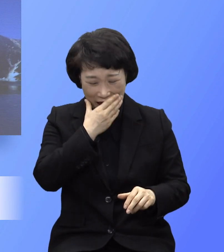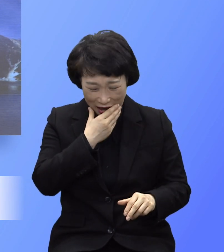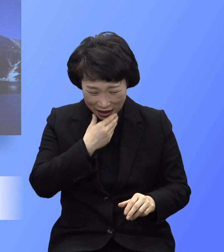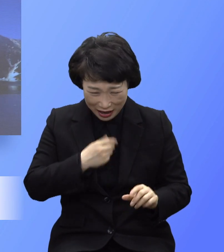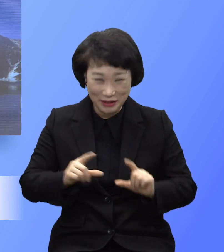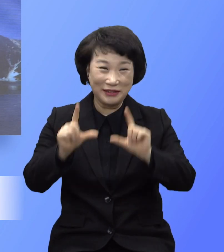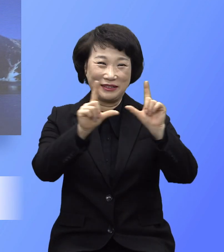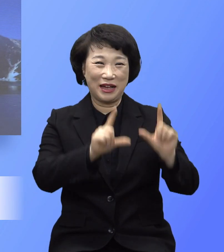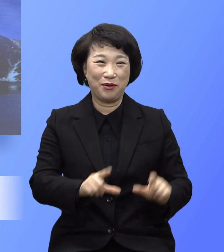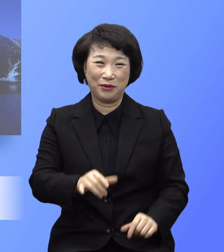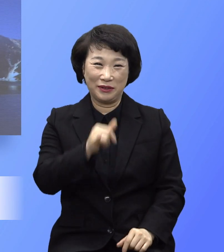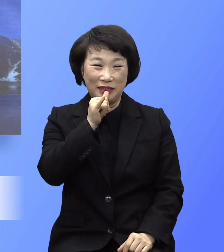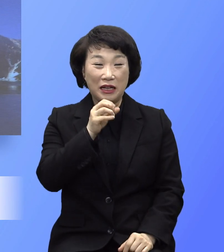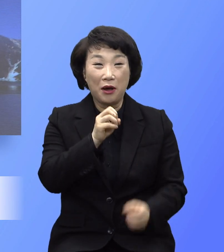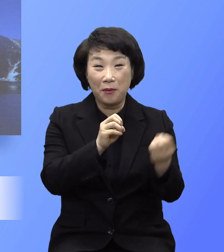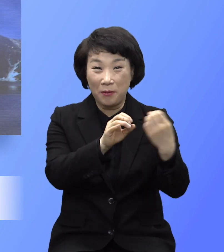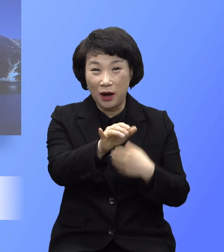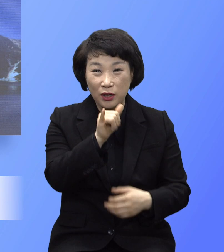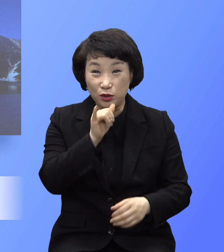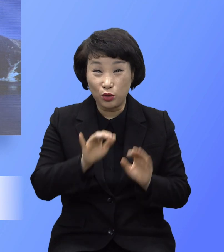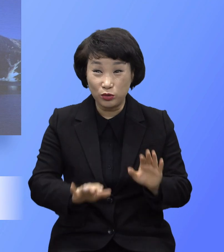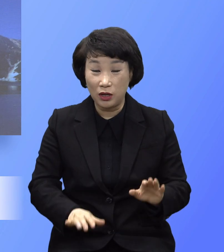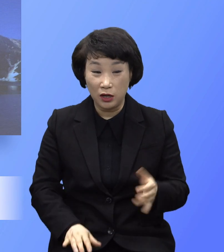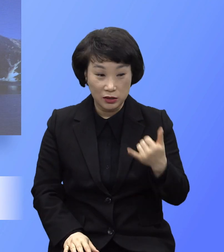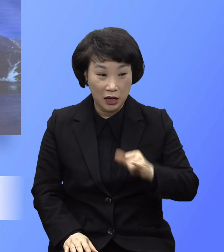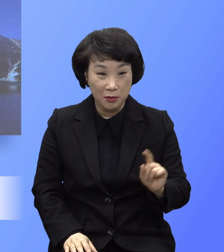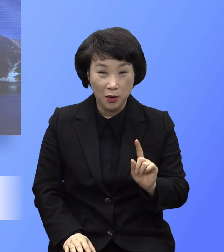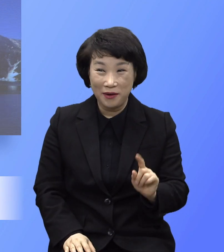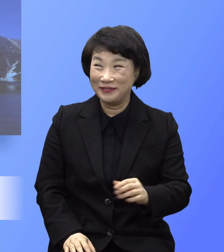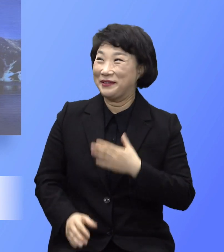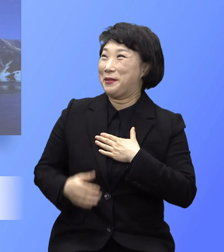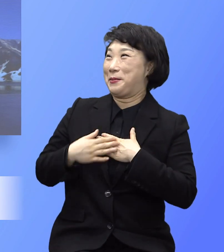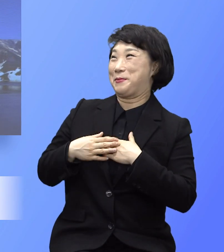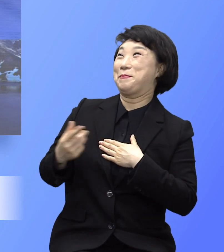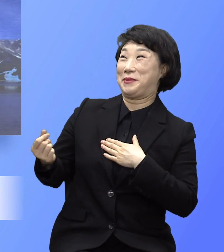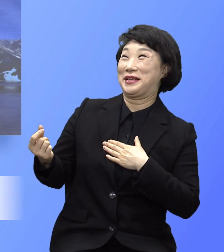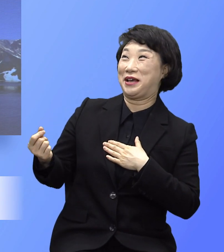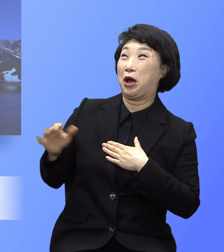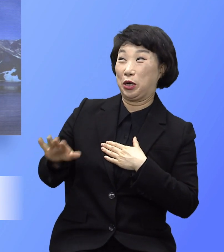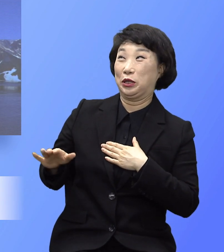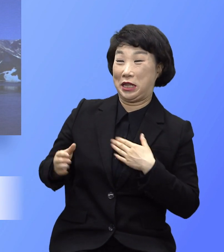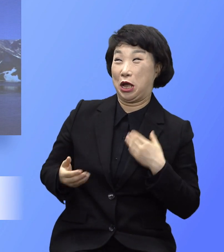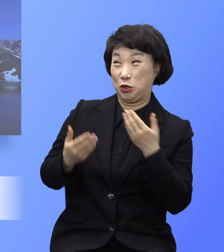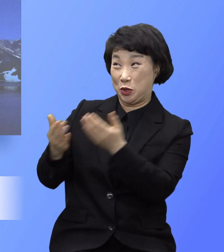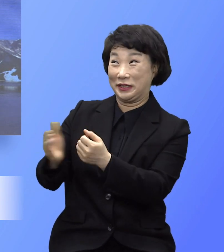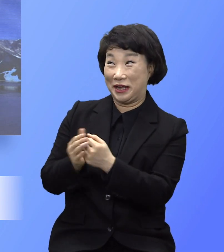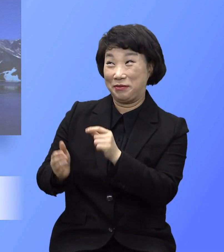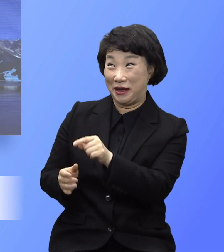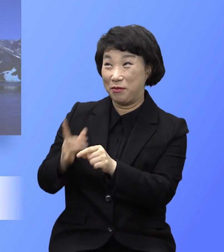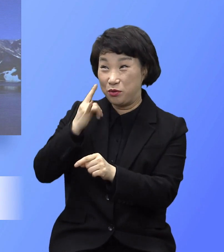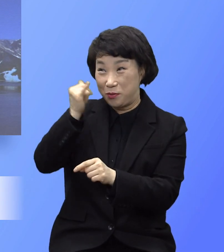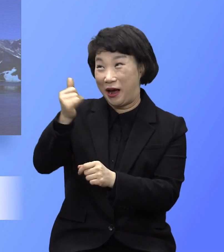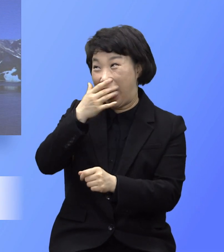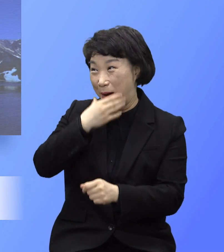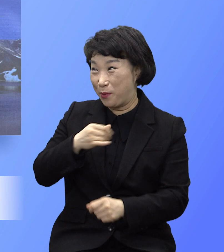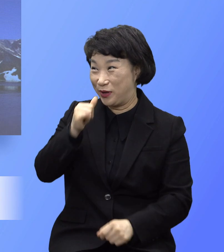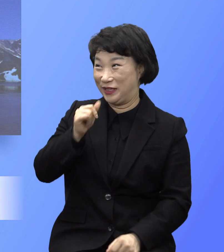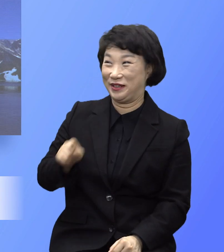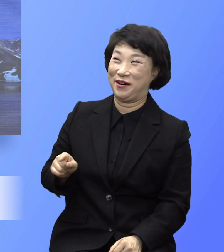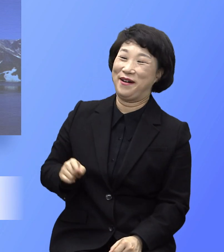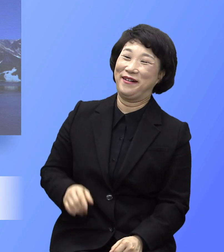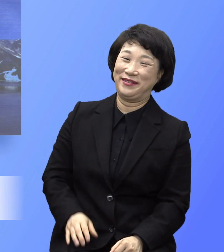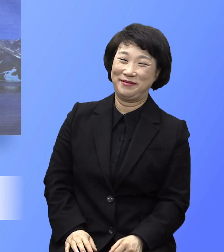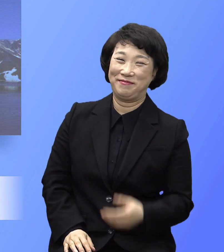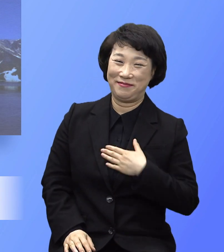행복하게 살아 그럽니다. 그런데 자식은 맞아, 내가 주어서 부모는 행복하게